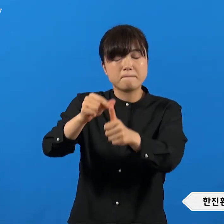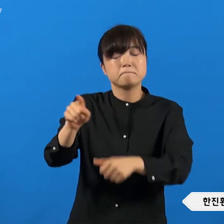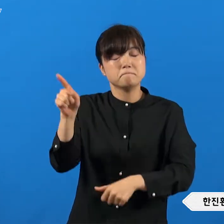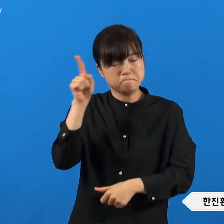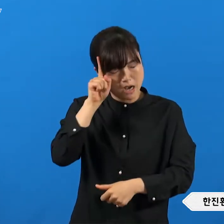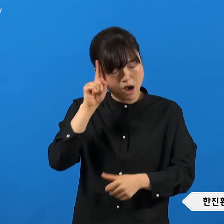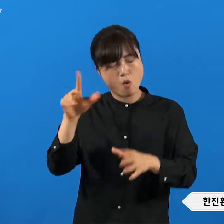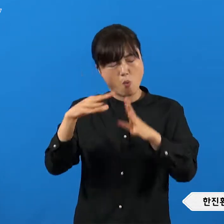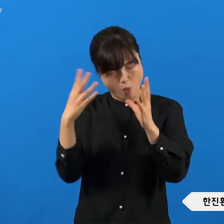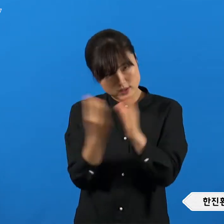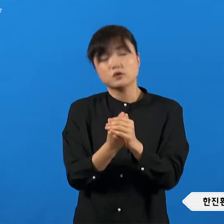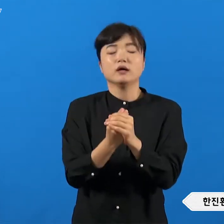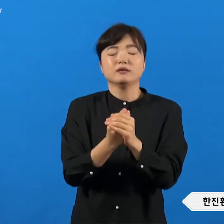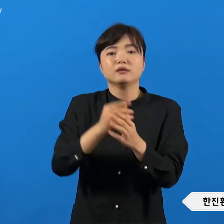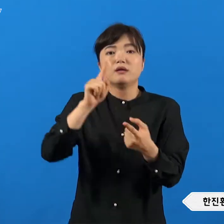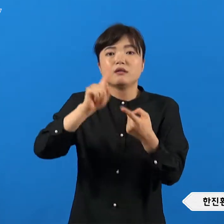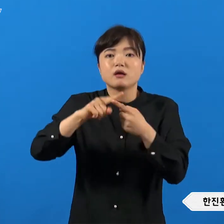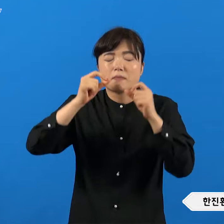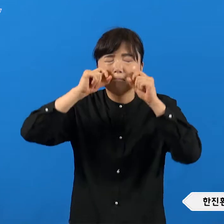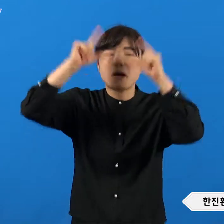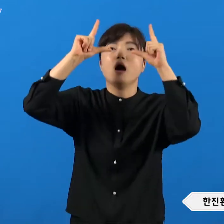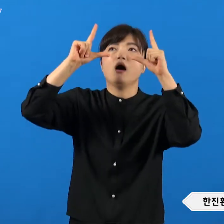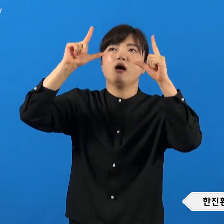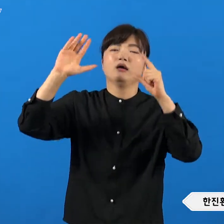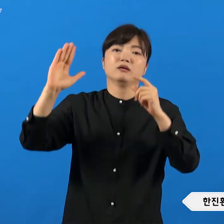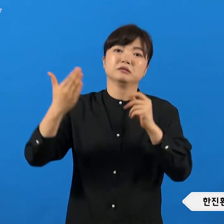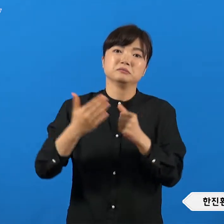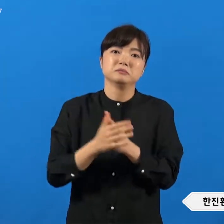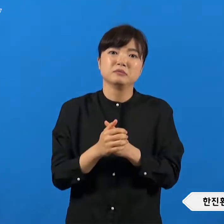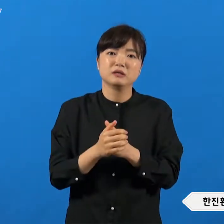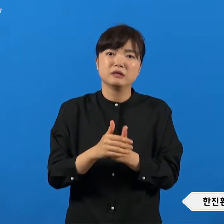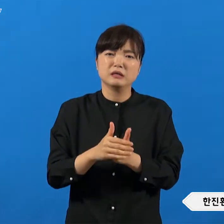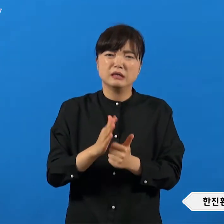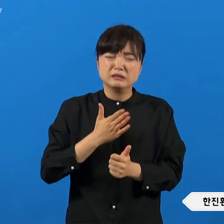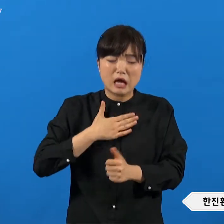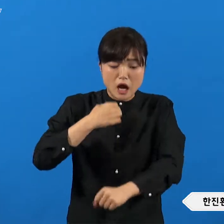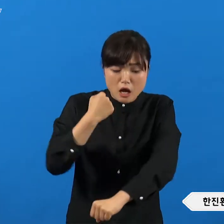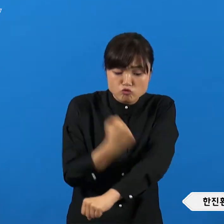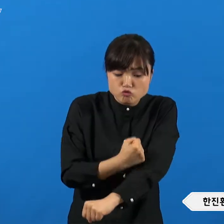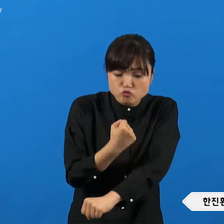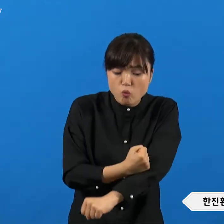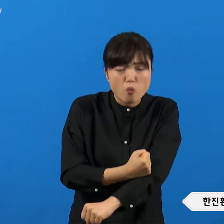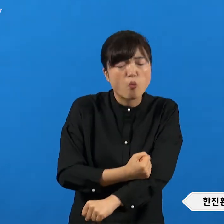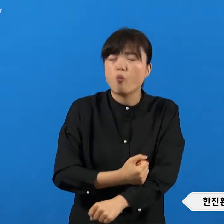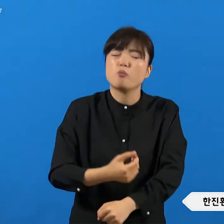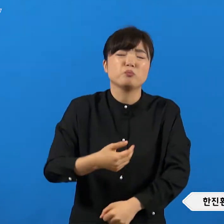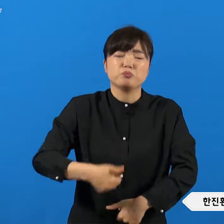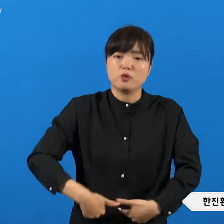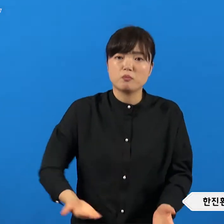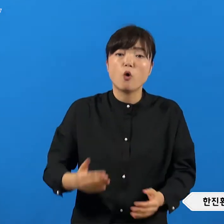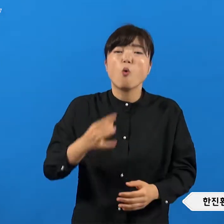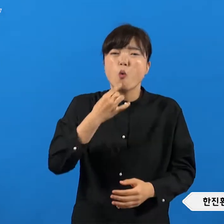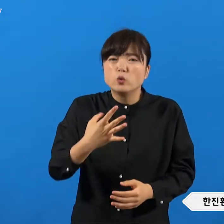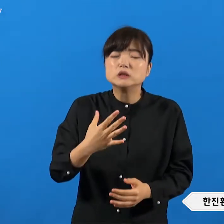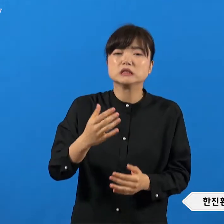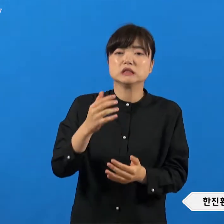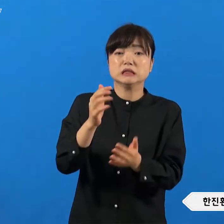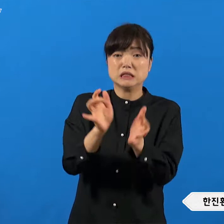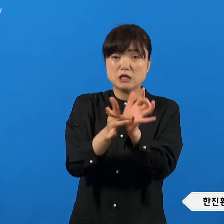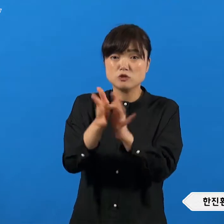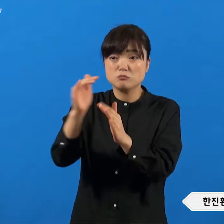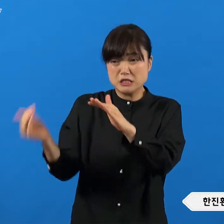온전한 것인 것을 진짜로 깨닫게 됐습니다. 자기가 할 일은 그 예수님이 이루어 놓은